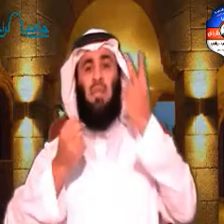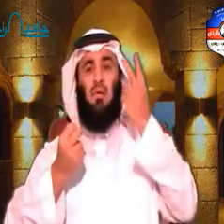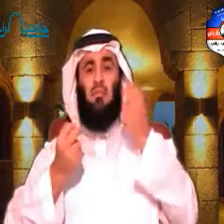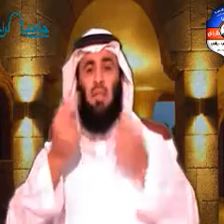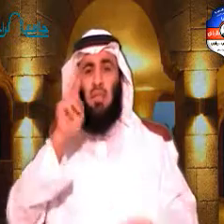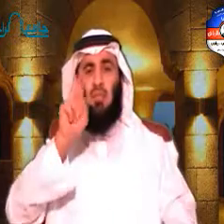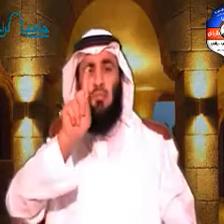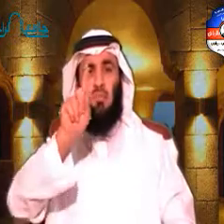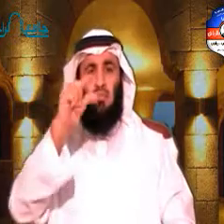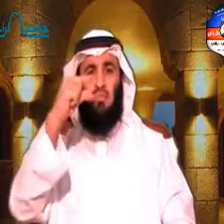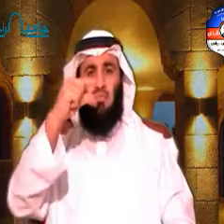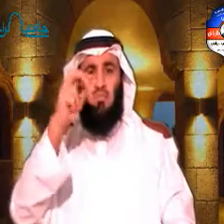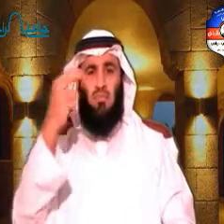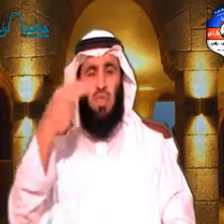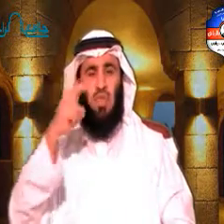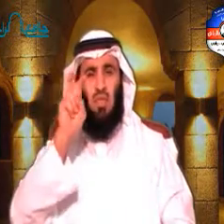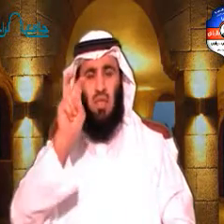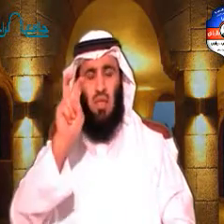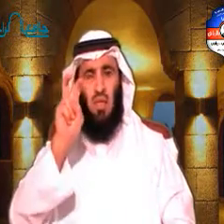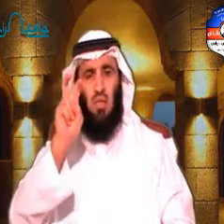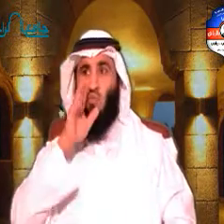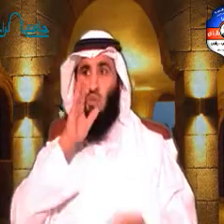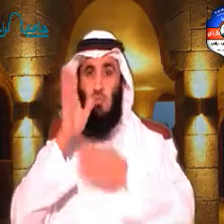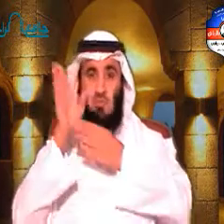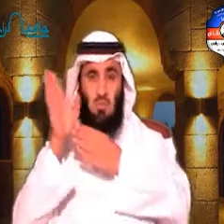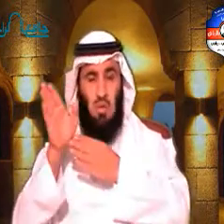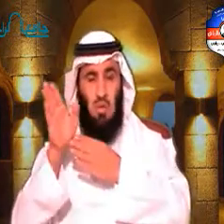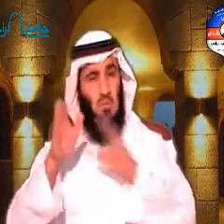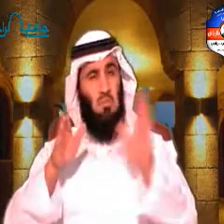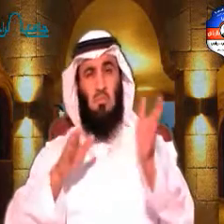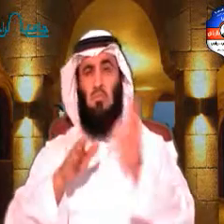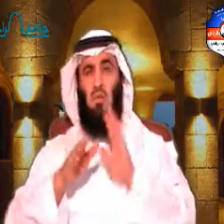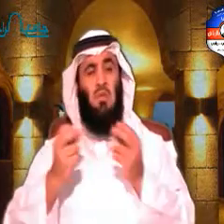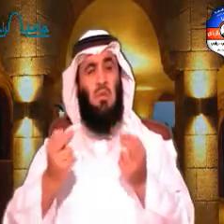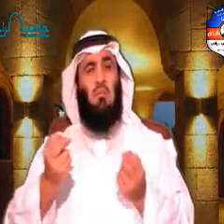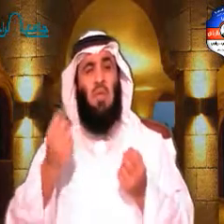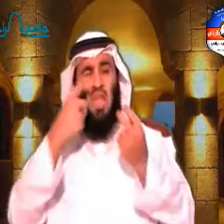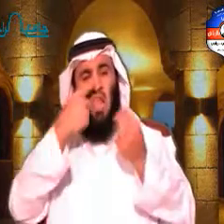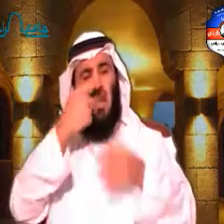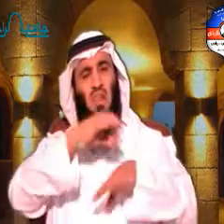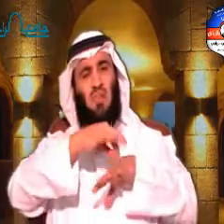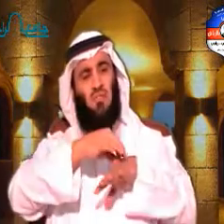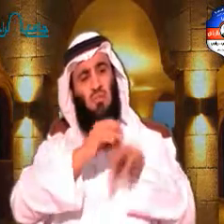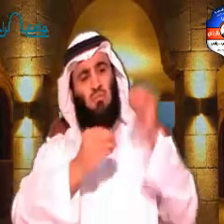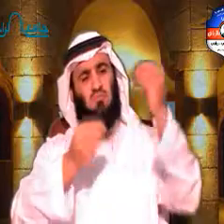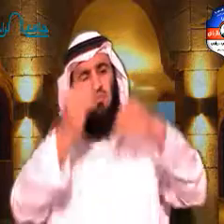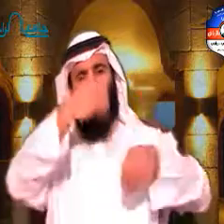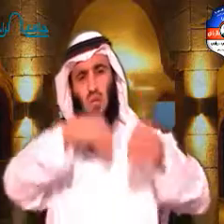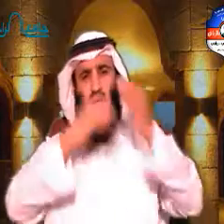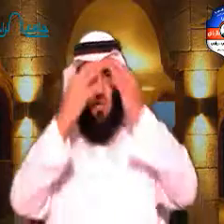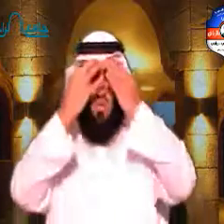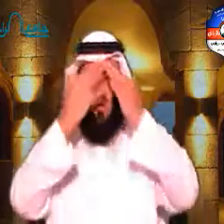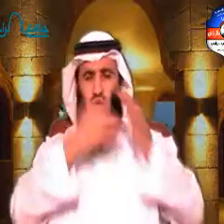لم يبعث بها الرسل، حتى استخف بدين الله أكثرهم، وفي الذي حملوا من حقه